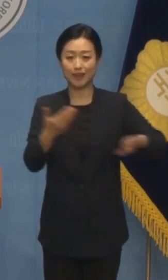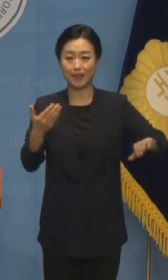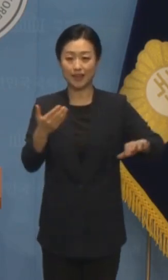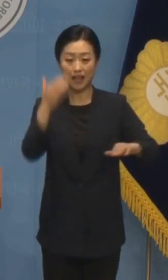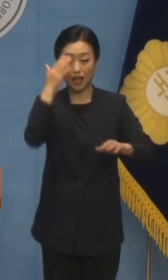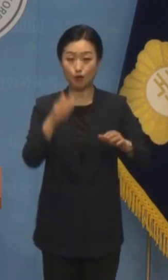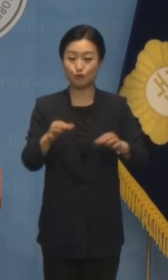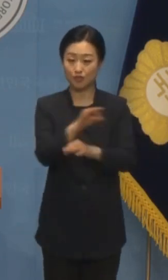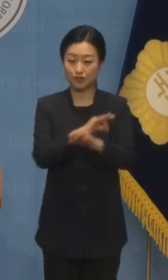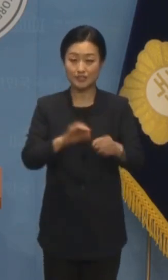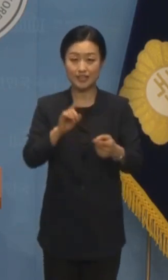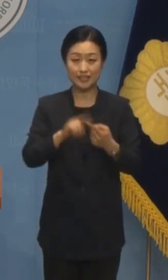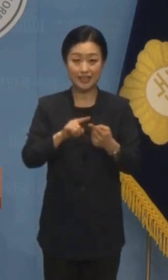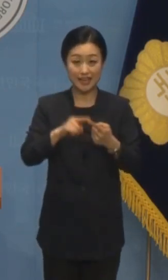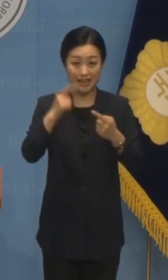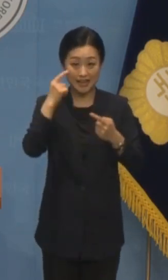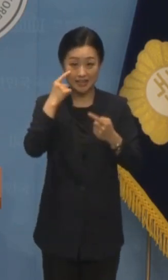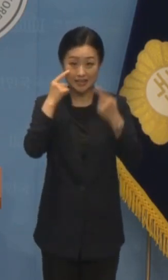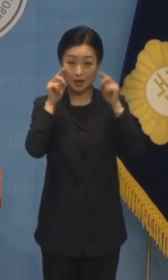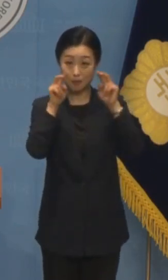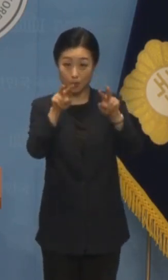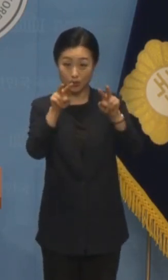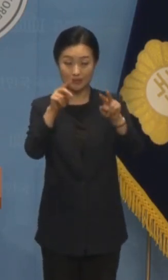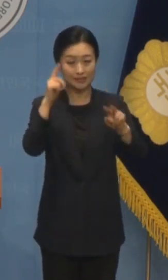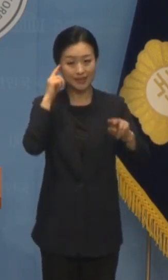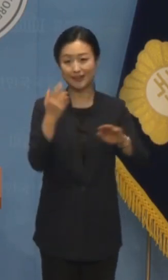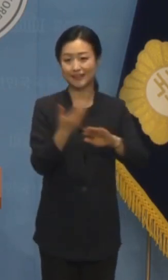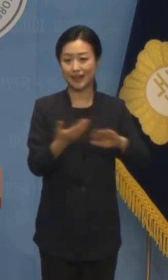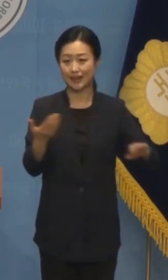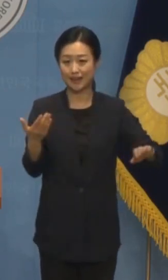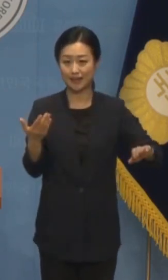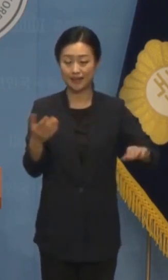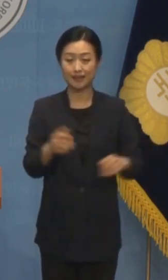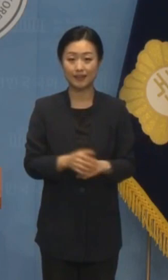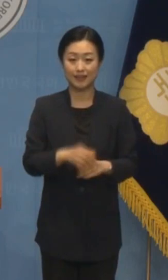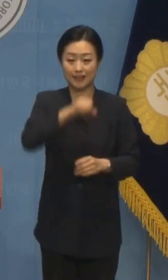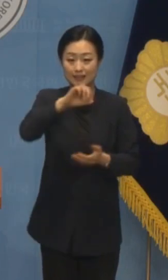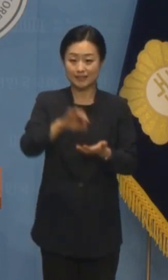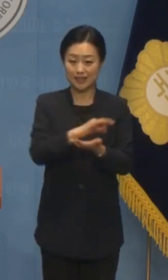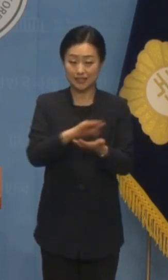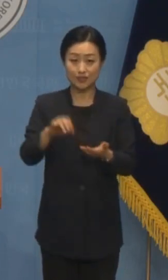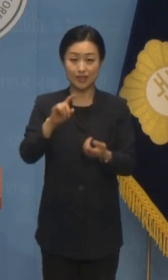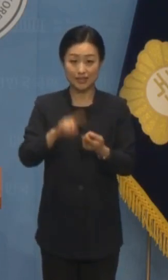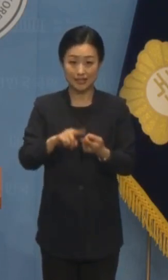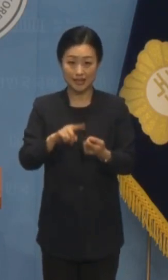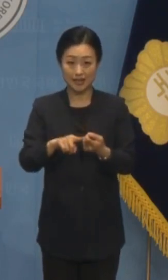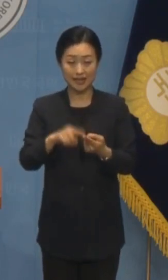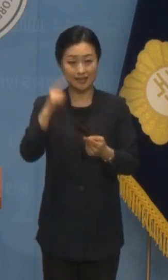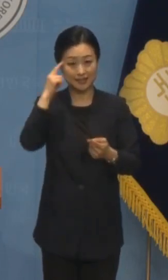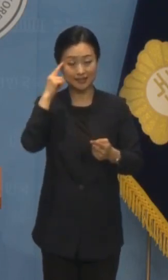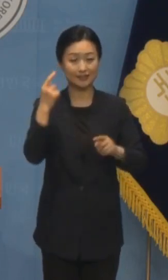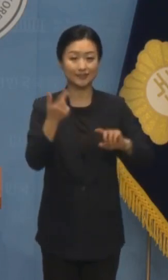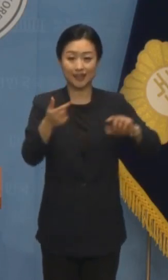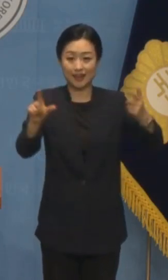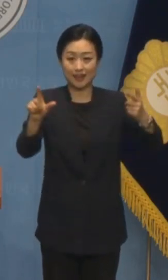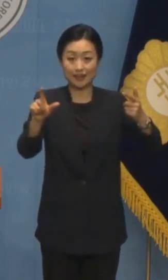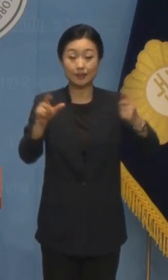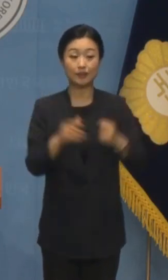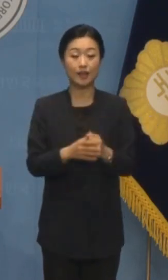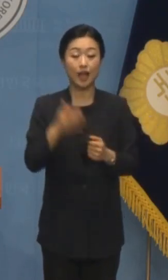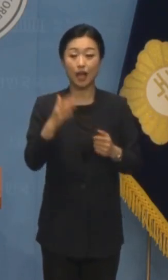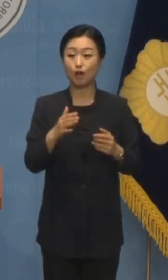경제 현실에 대한 전혀 다른 진단의 대립이면서 재정의 경제 역할에 대한 재정관의 대립이고 우리